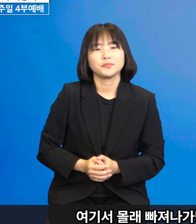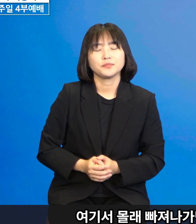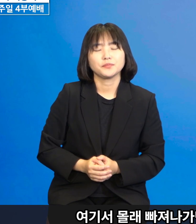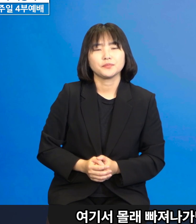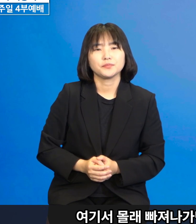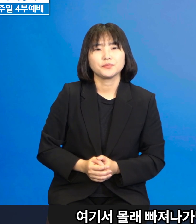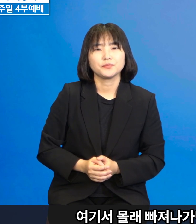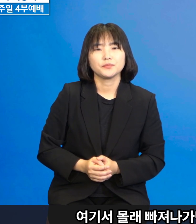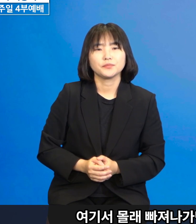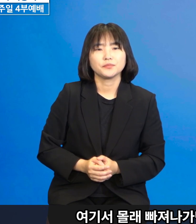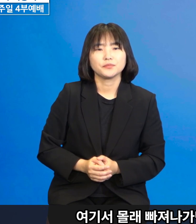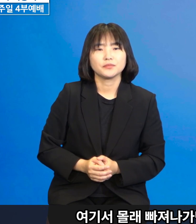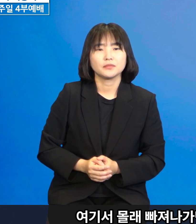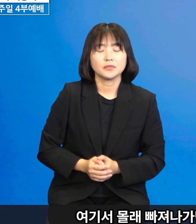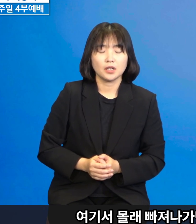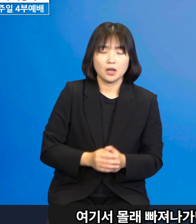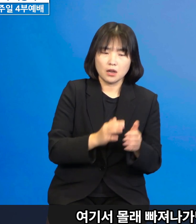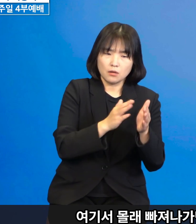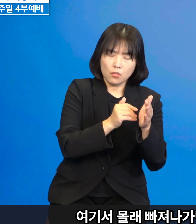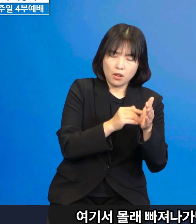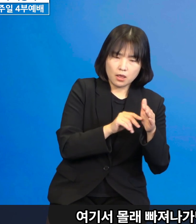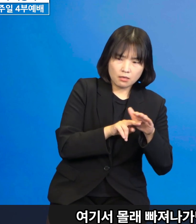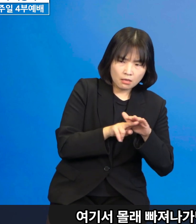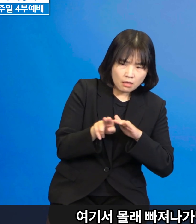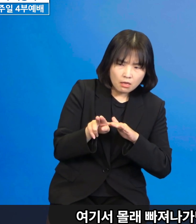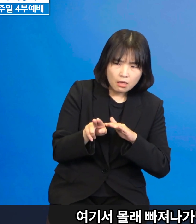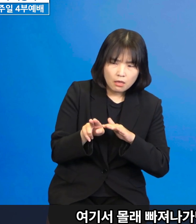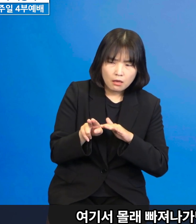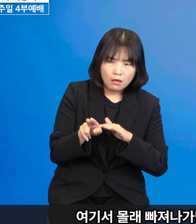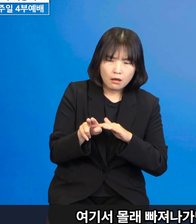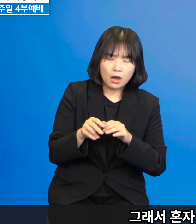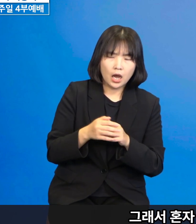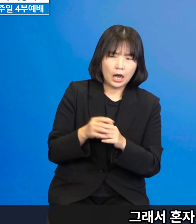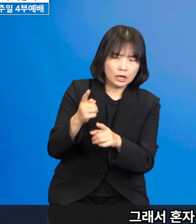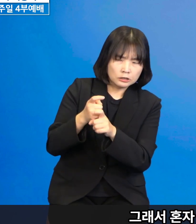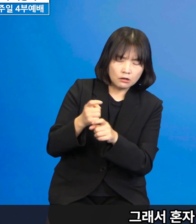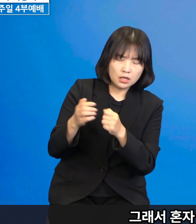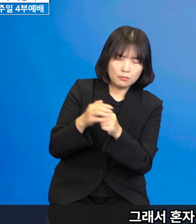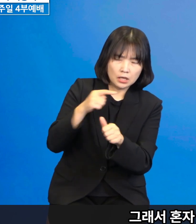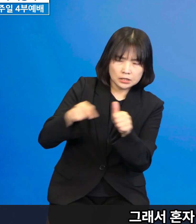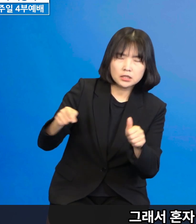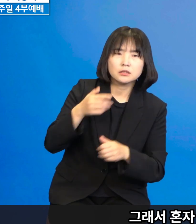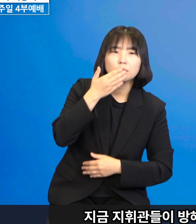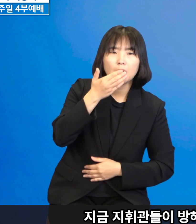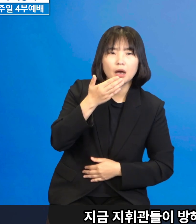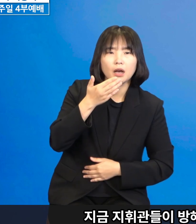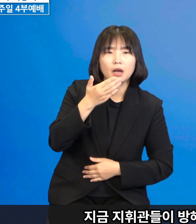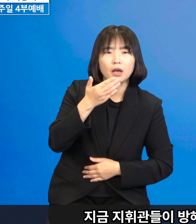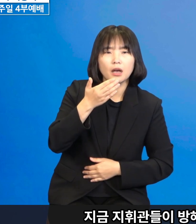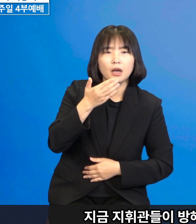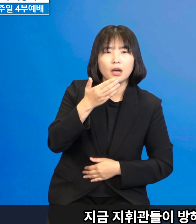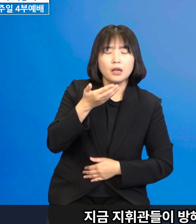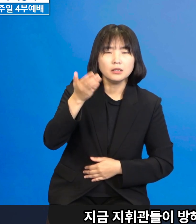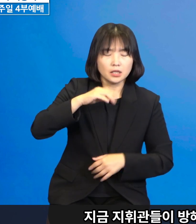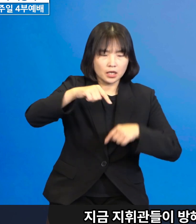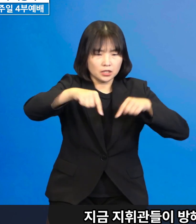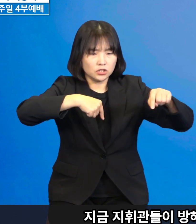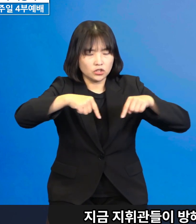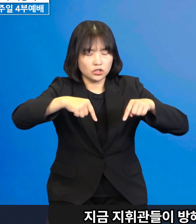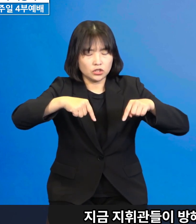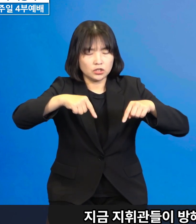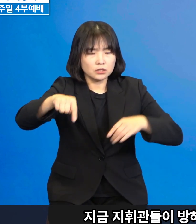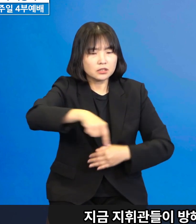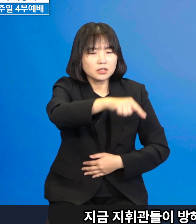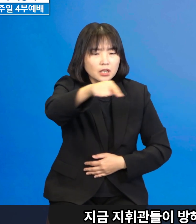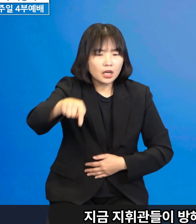자, 여기서 몰래 빠져나가면 스파이다, 죽을 수 있어요. 그래서 혼자 나갈 수는 없는데 지금 지휘관들이